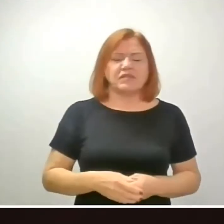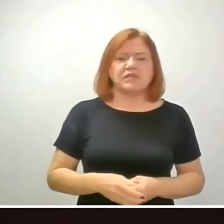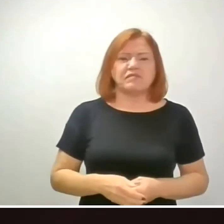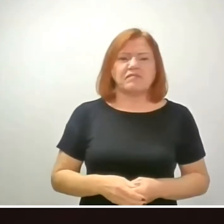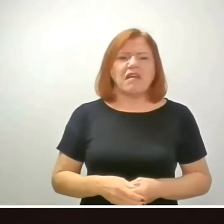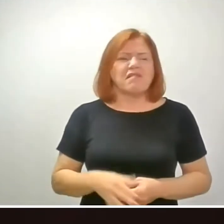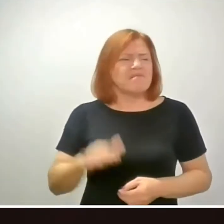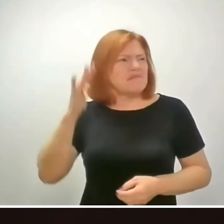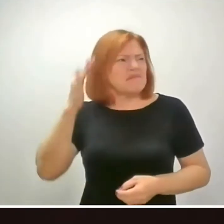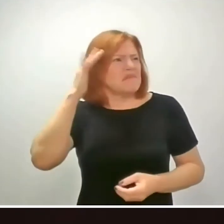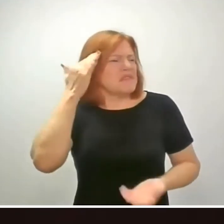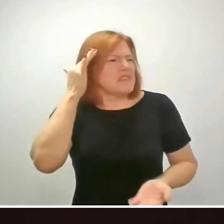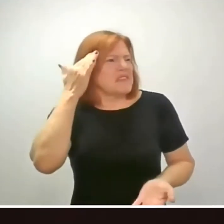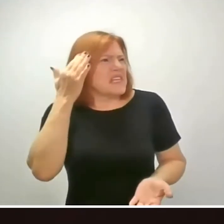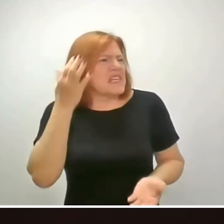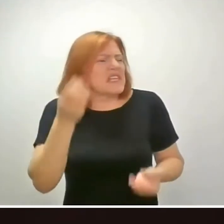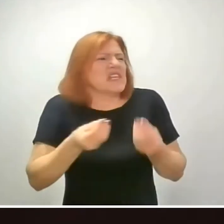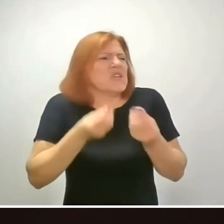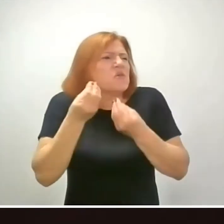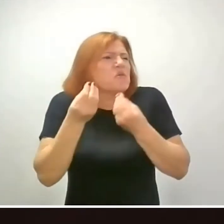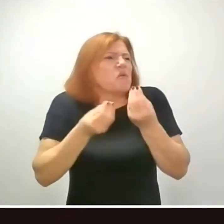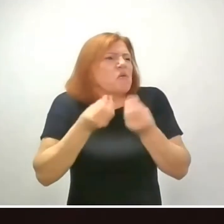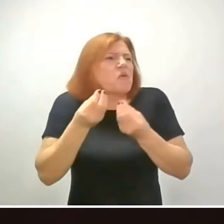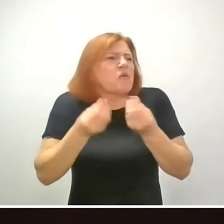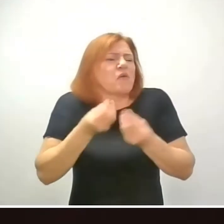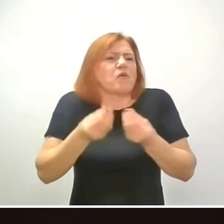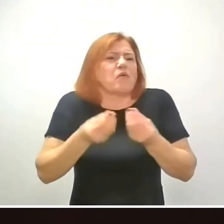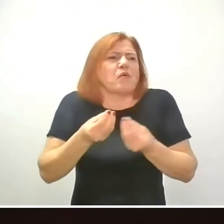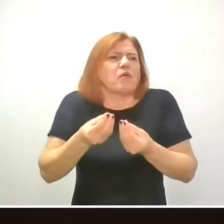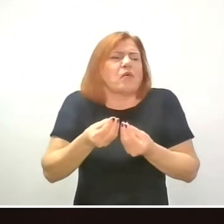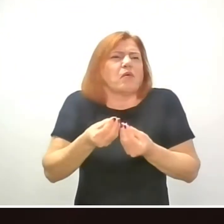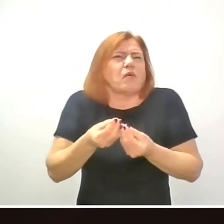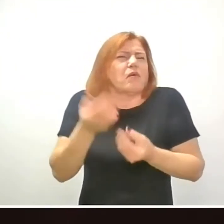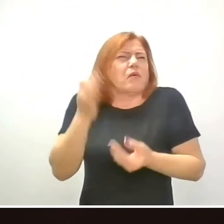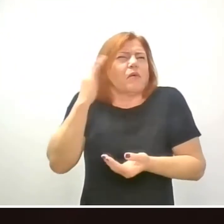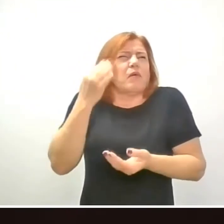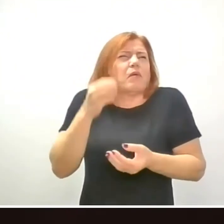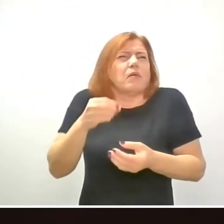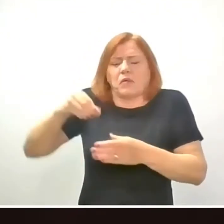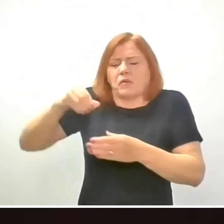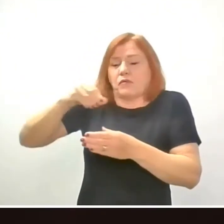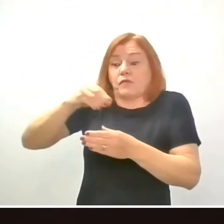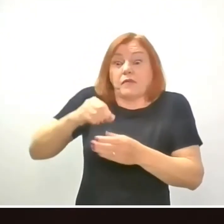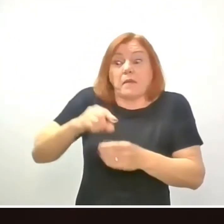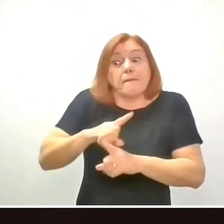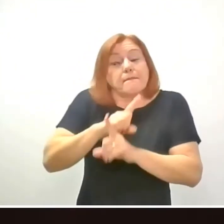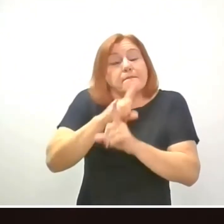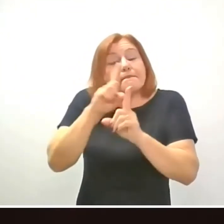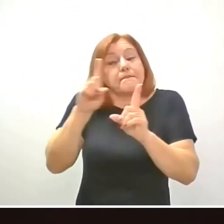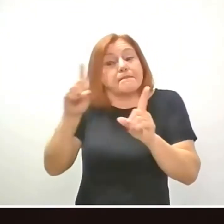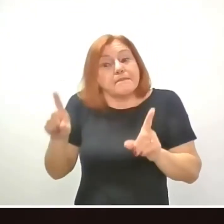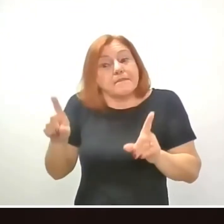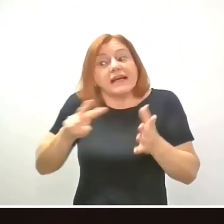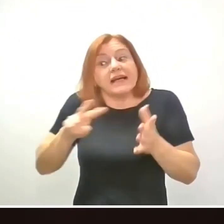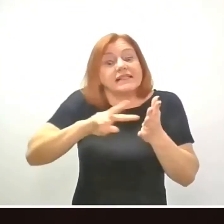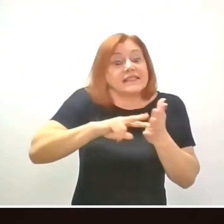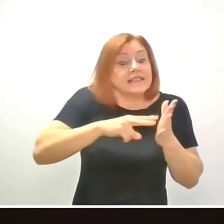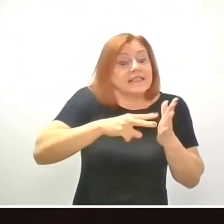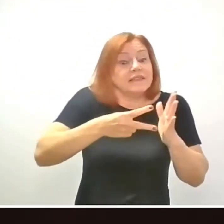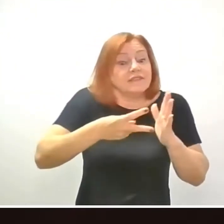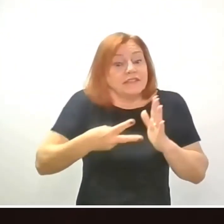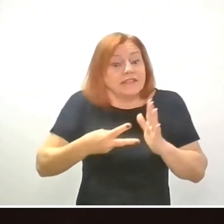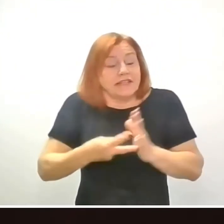se acautelasse do fermento de pães, mas da doutrina dos fariseus e dos saduceus. Então